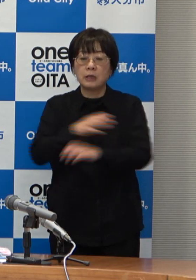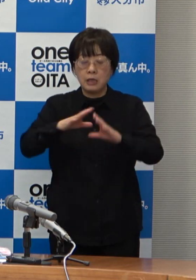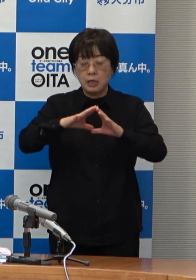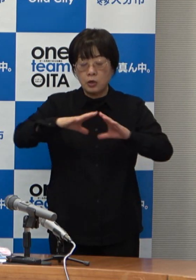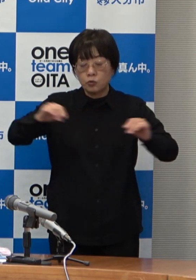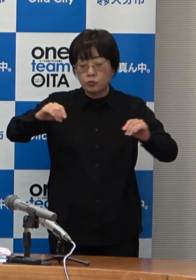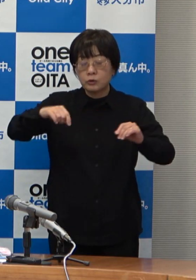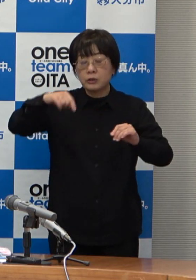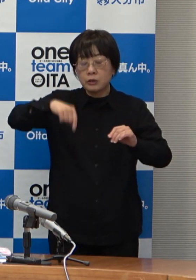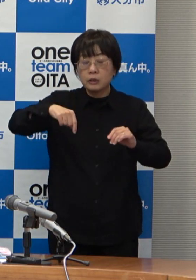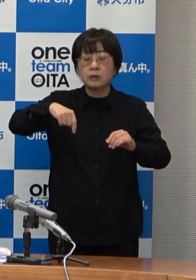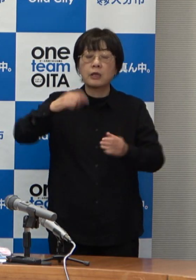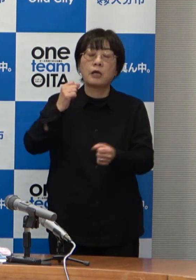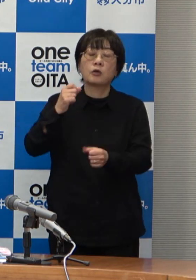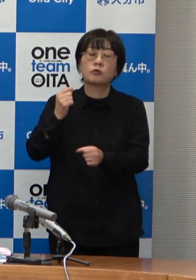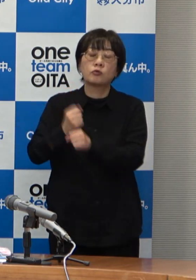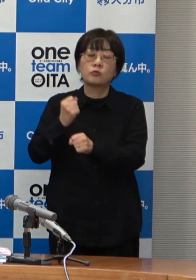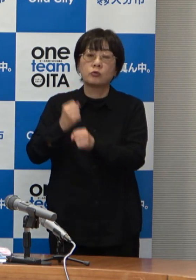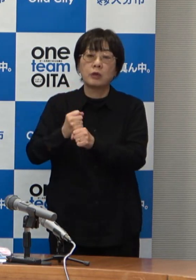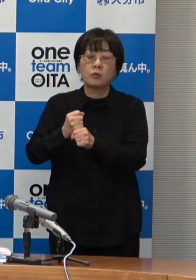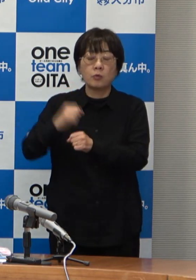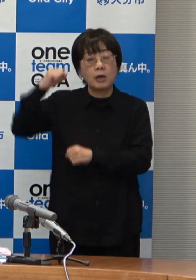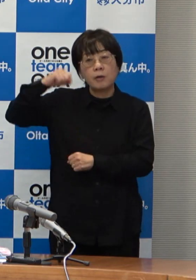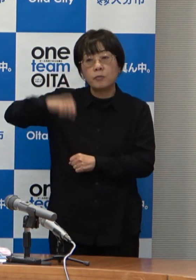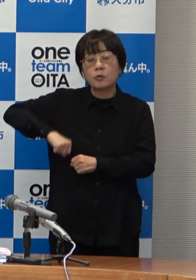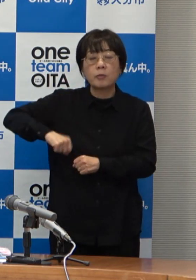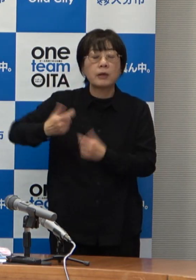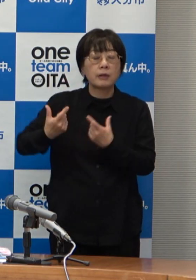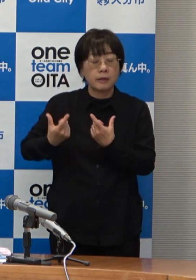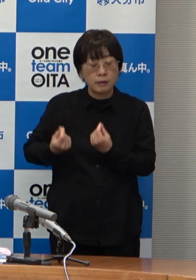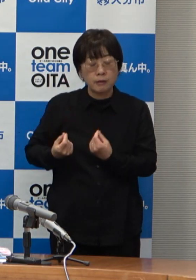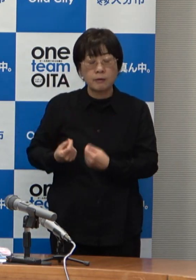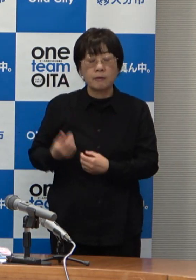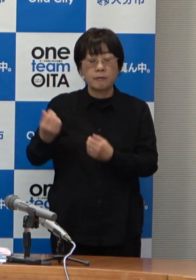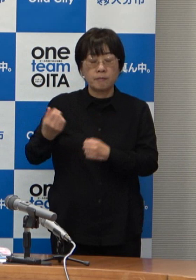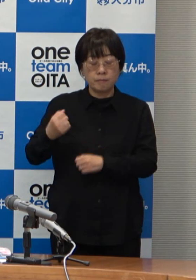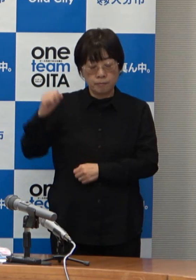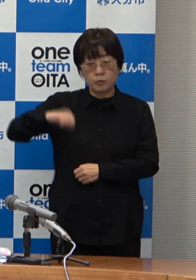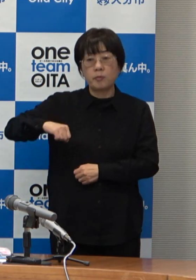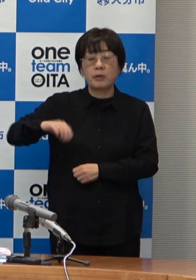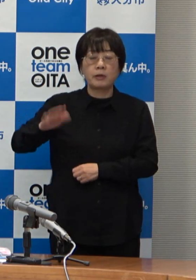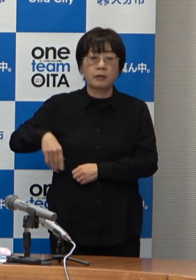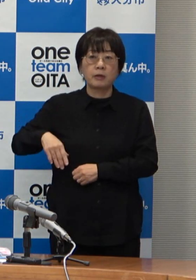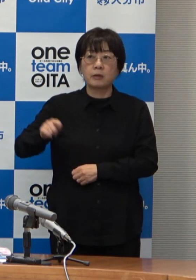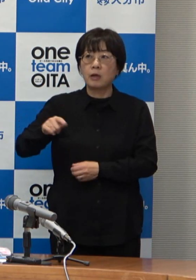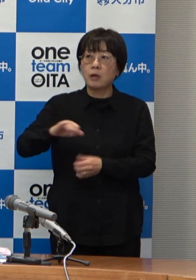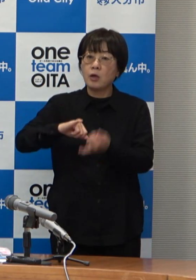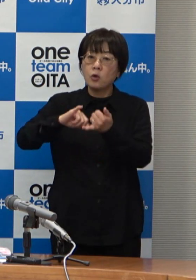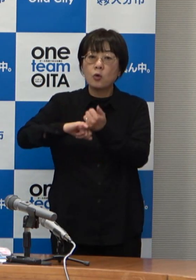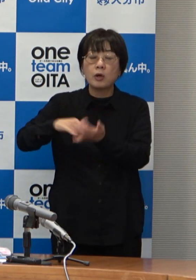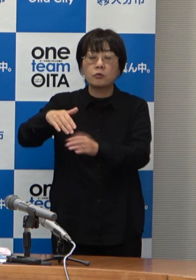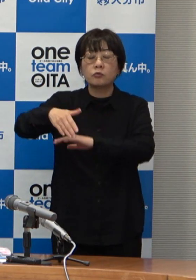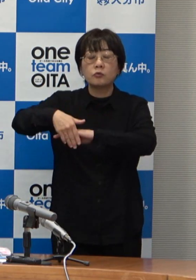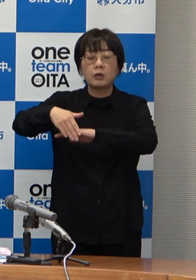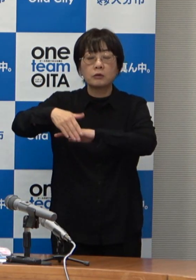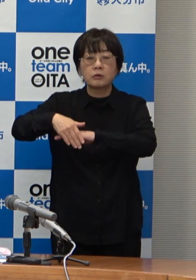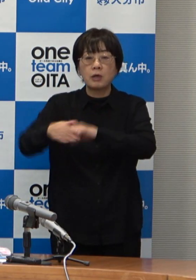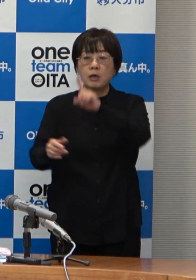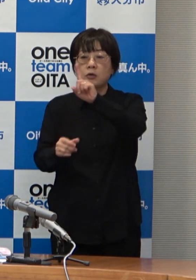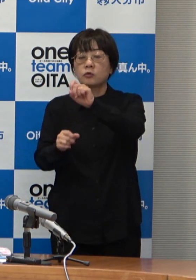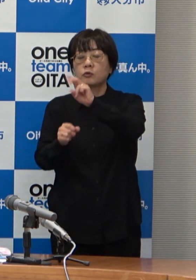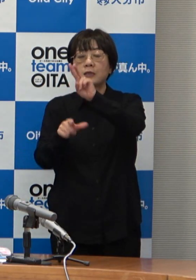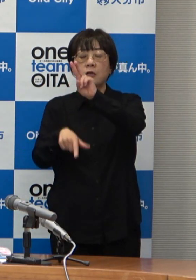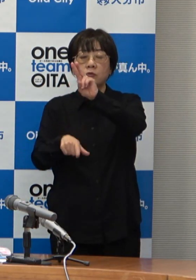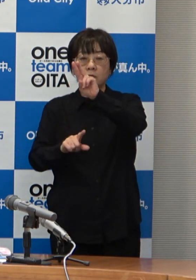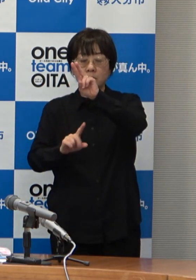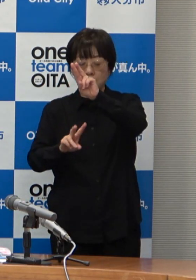国産が初めて認められましたが予約受付が12月25日から